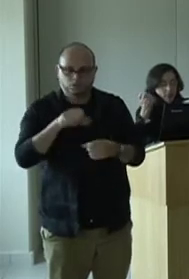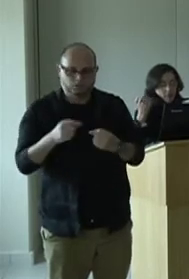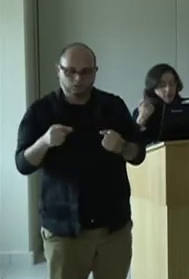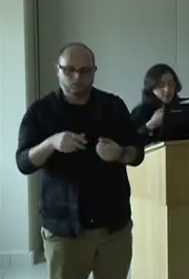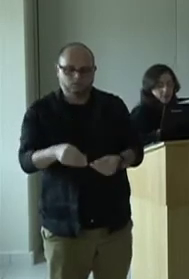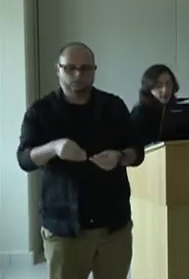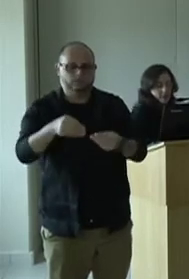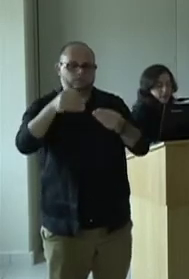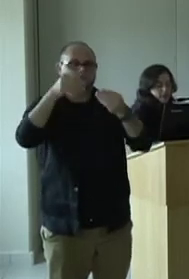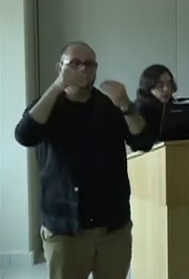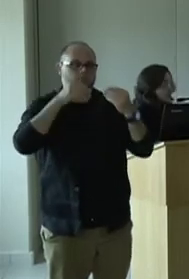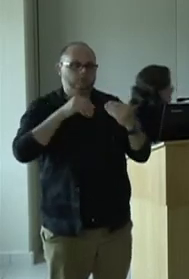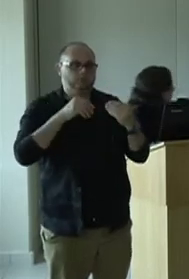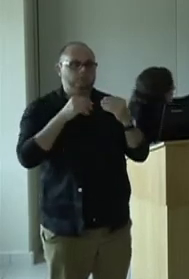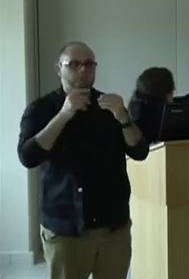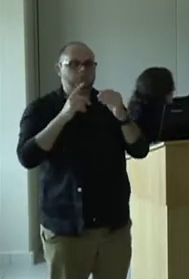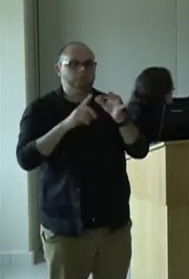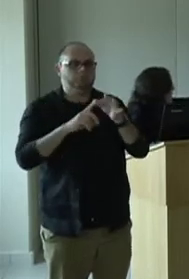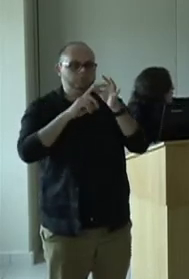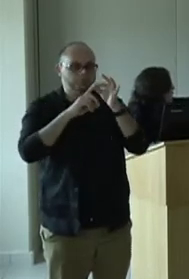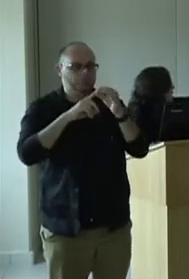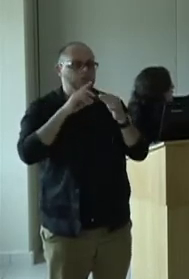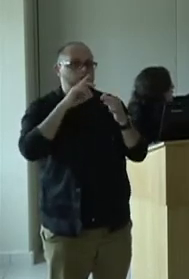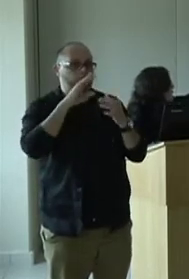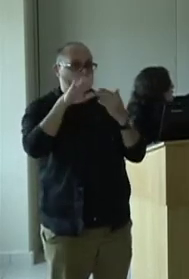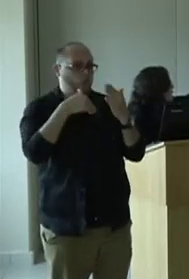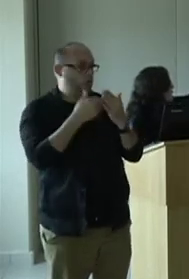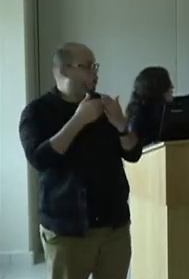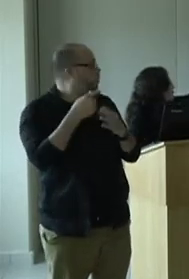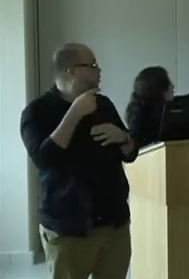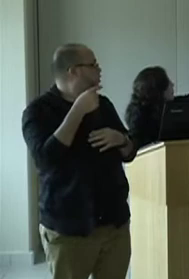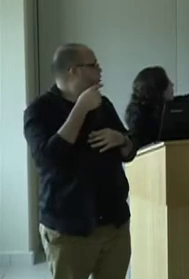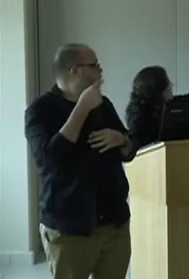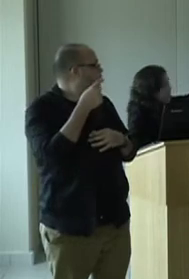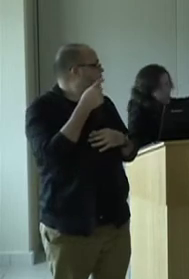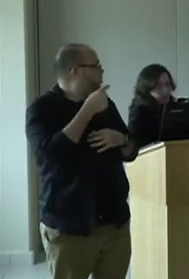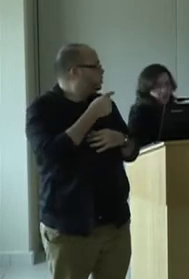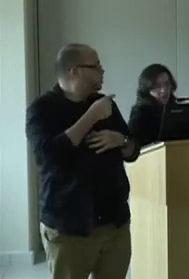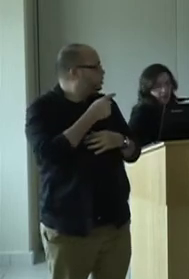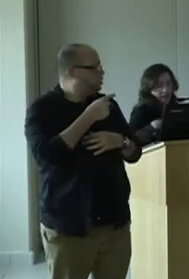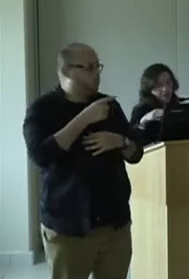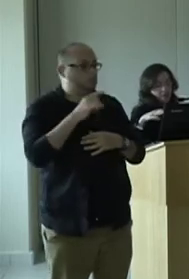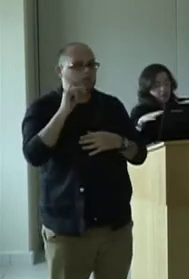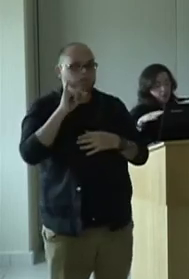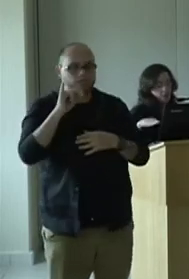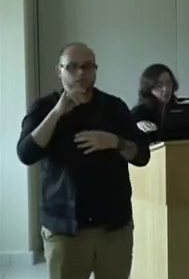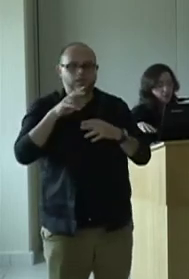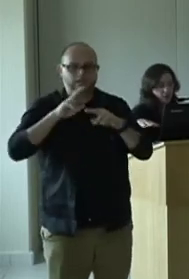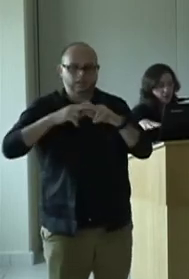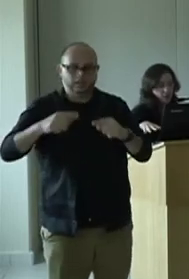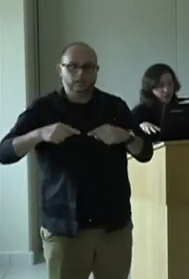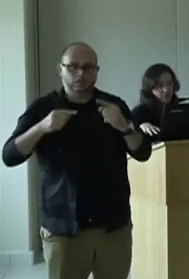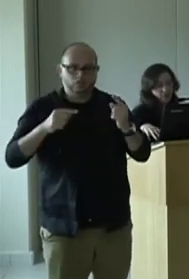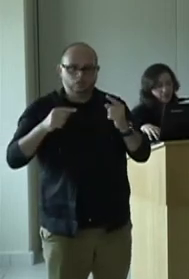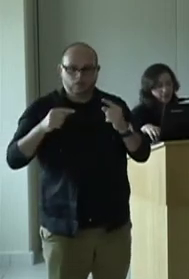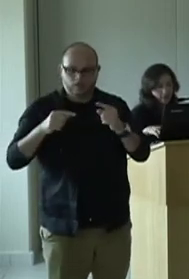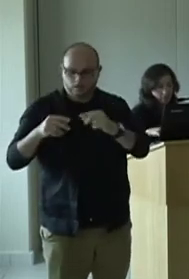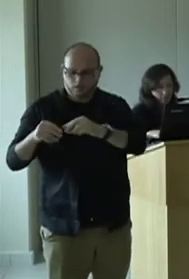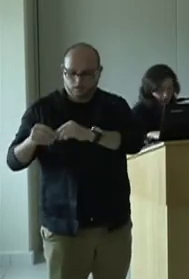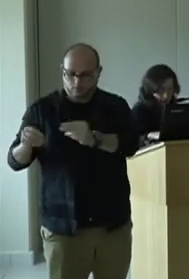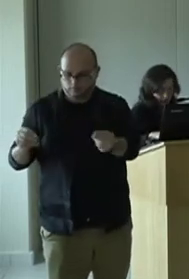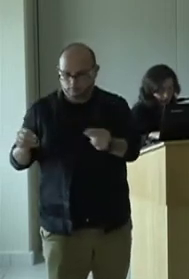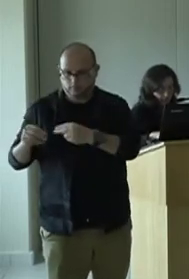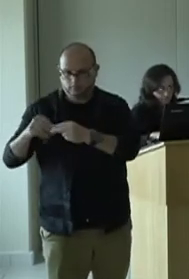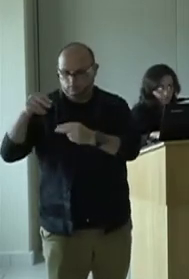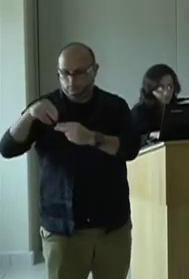Es un pegamento especial. Y todo eso lo tiene pegado en el velcro de su silla de ruedas. Ella ahí pega sus controles para entonces tener